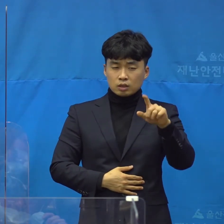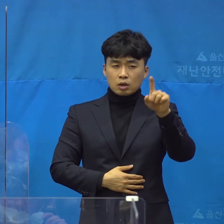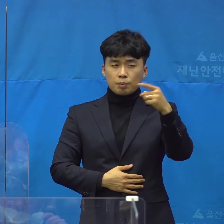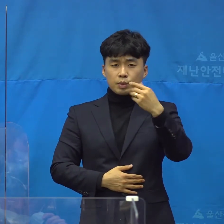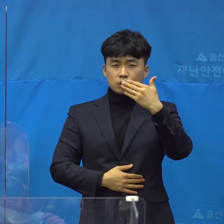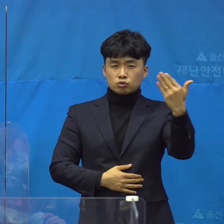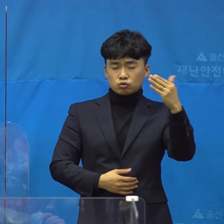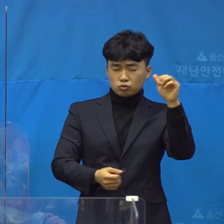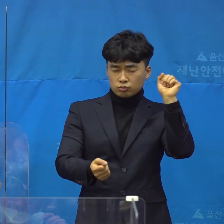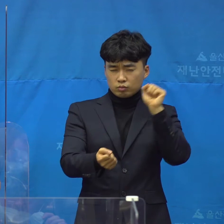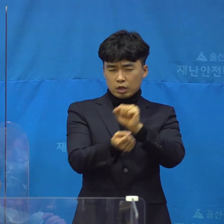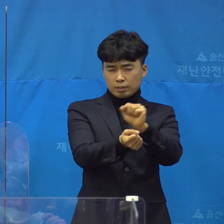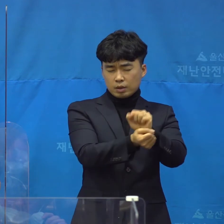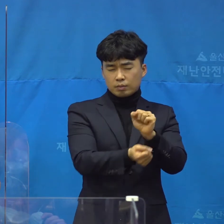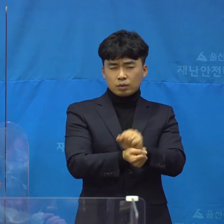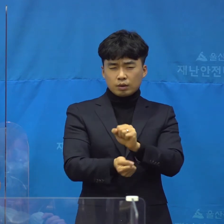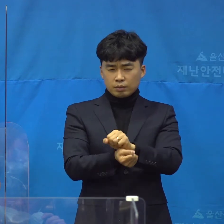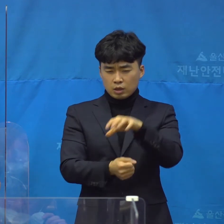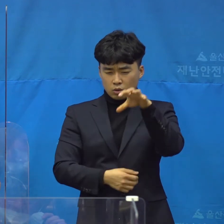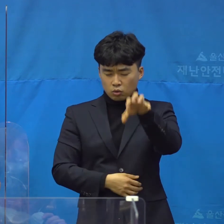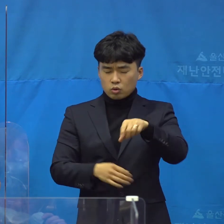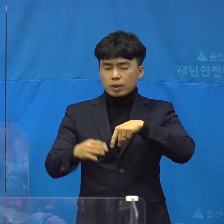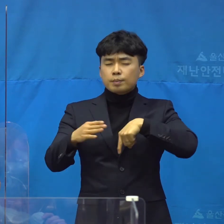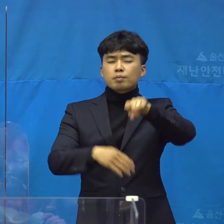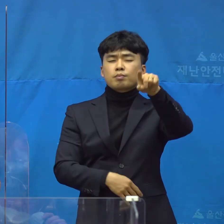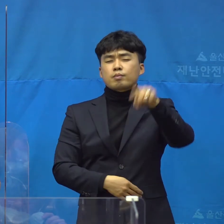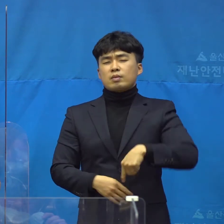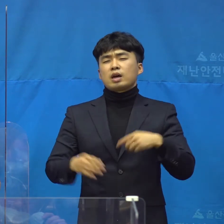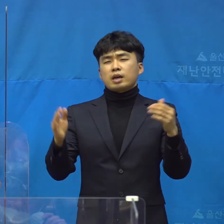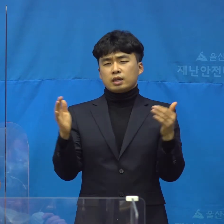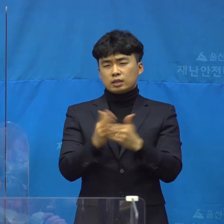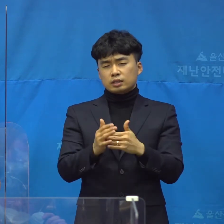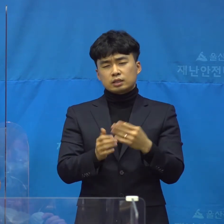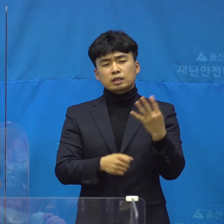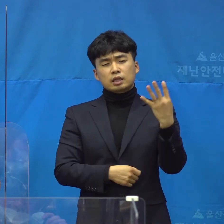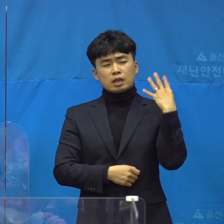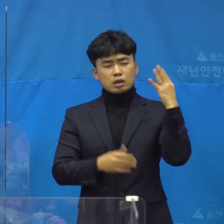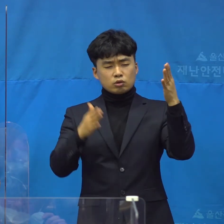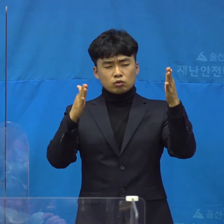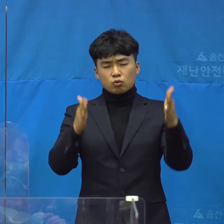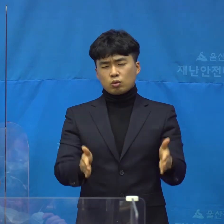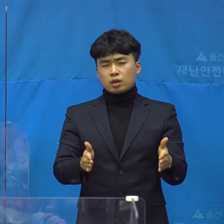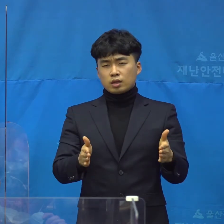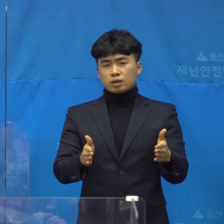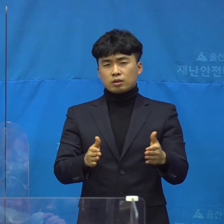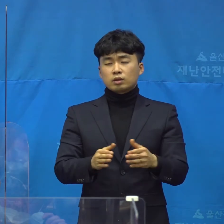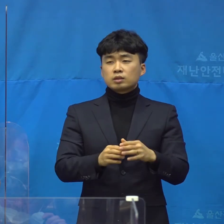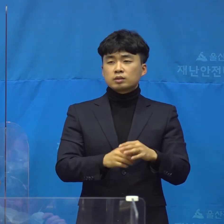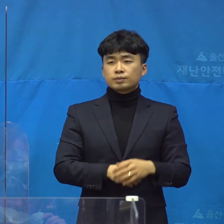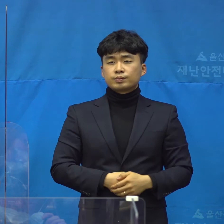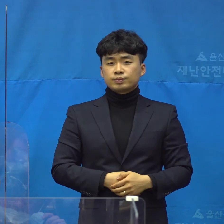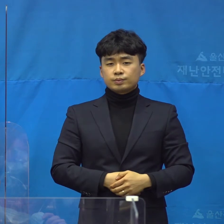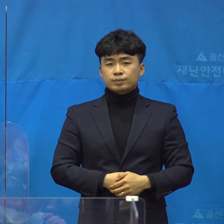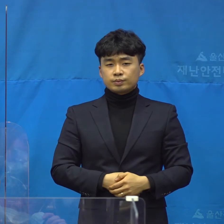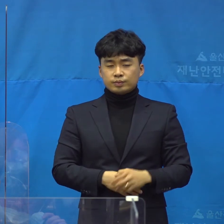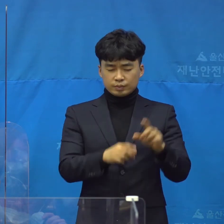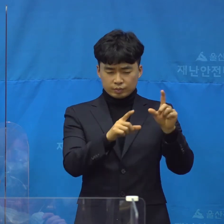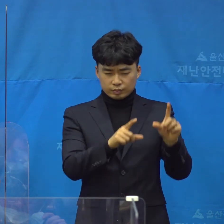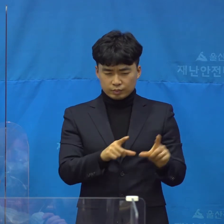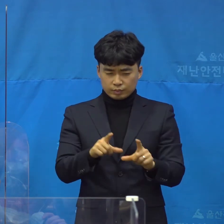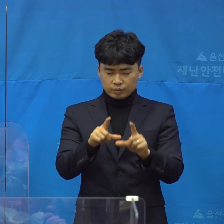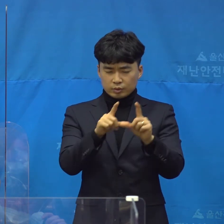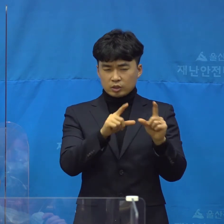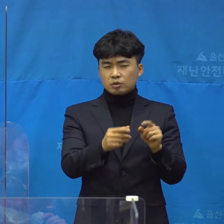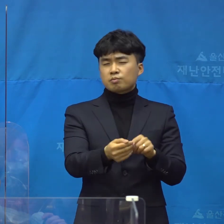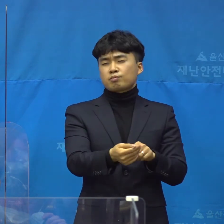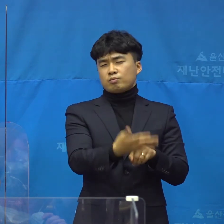109명이 확진 나온 이제 그 시설을 방문을 했습니다. 한 4일 동안 거기에서 이제 같이 이제 있다가 온 걸로